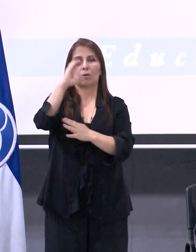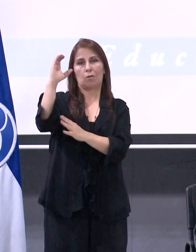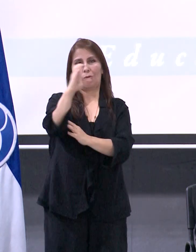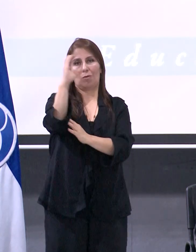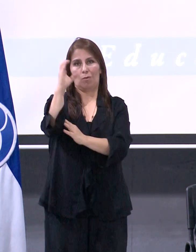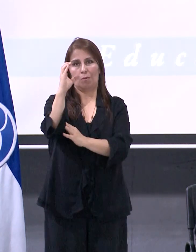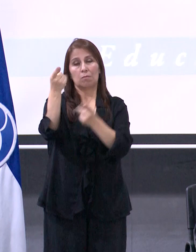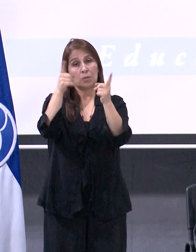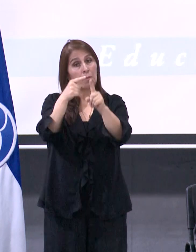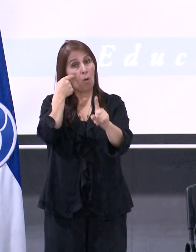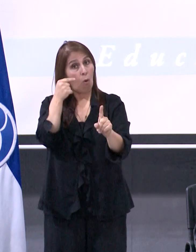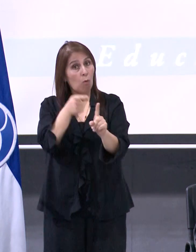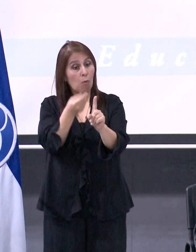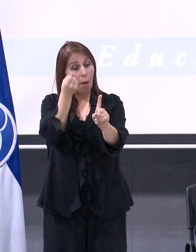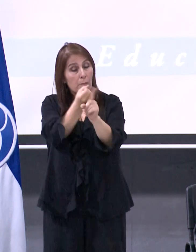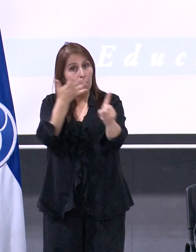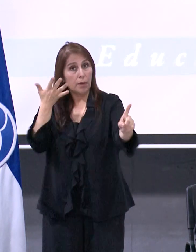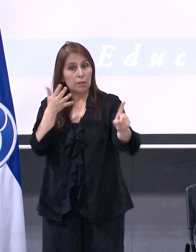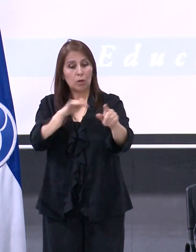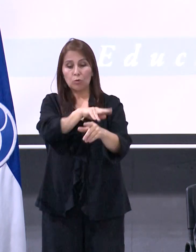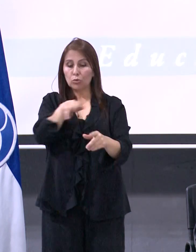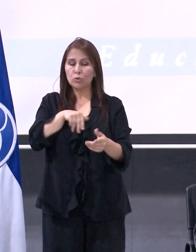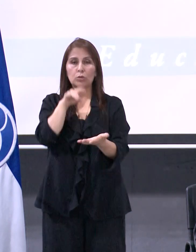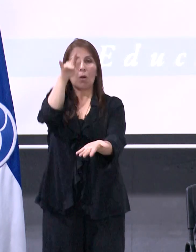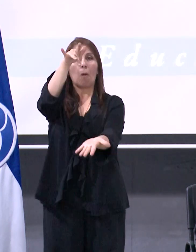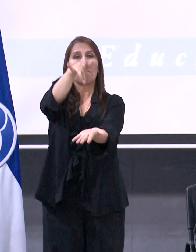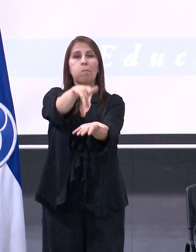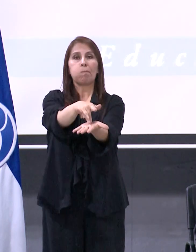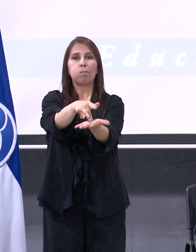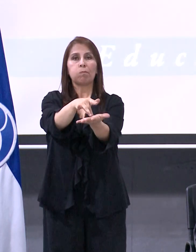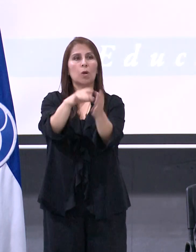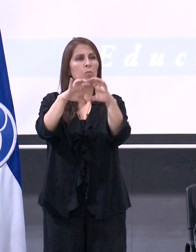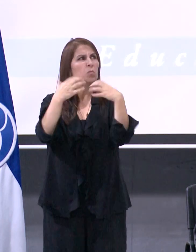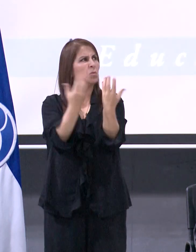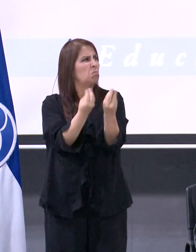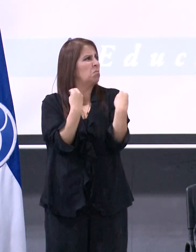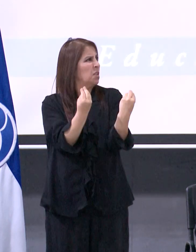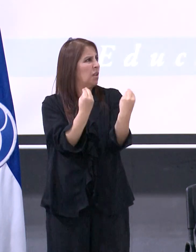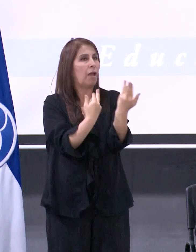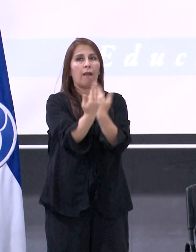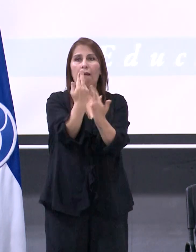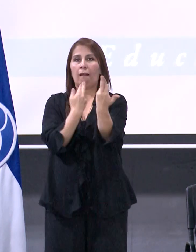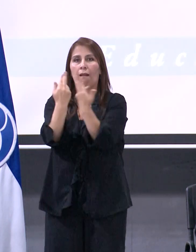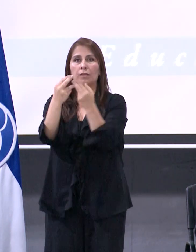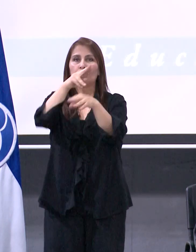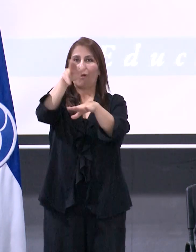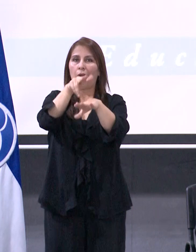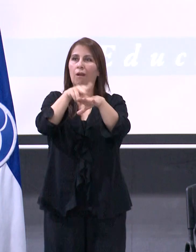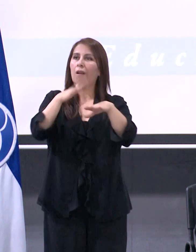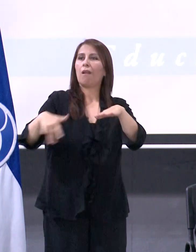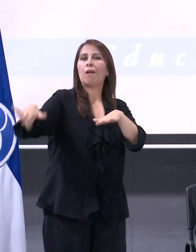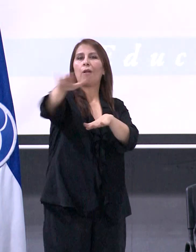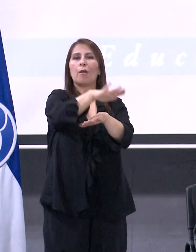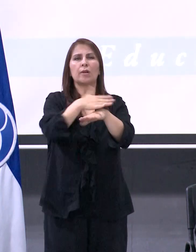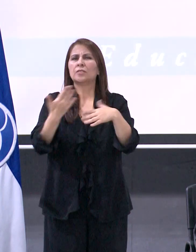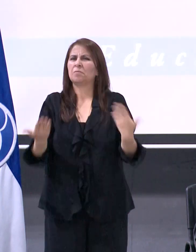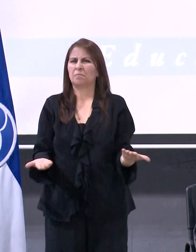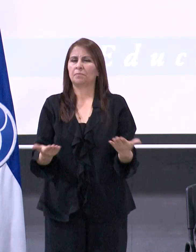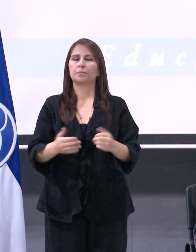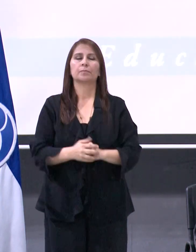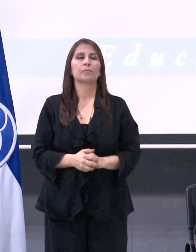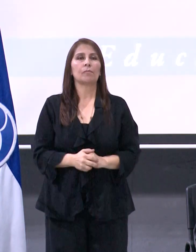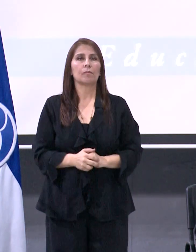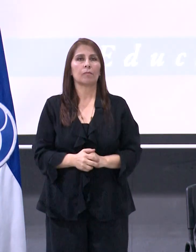las lógicas de ver y pensar nuestra presencia en el mundo y relación con la naturaleza bueno finalmente como